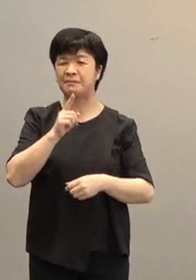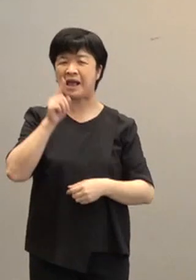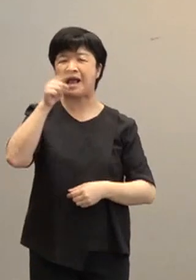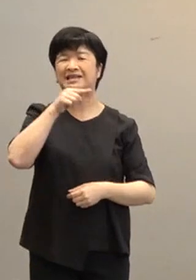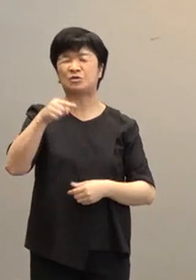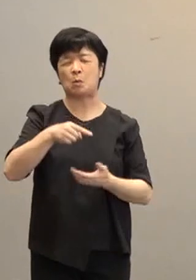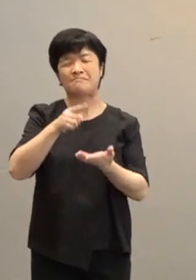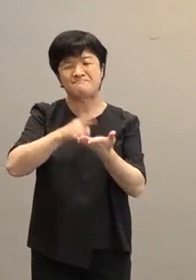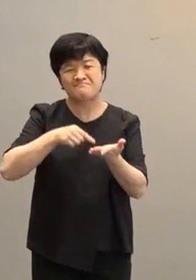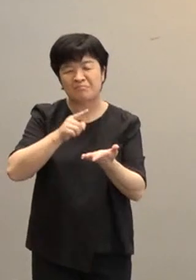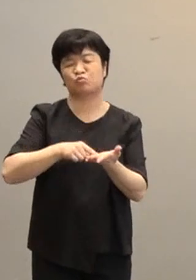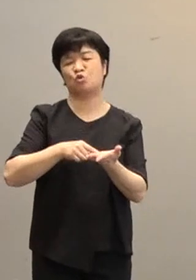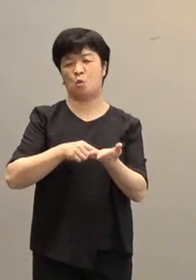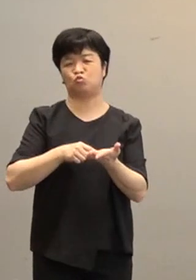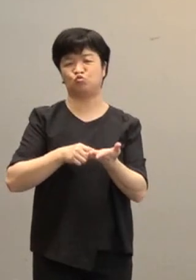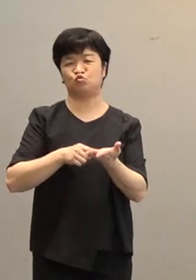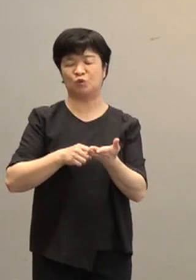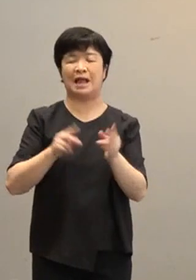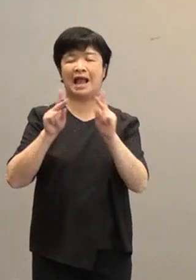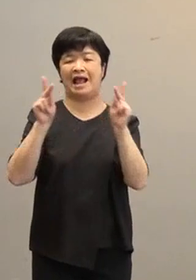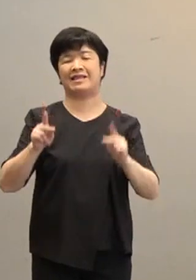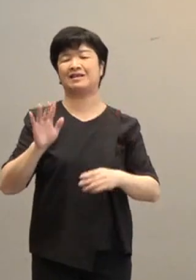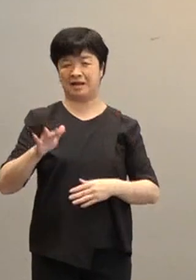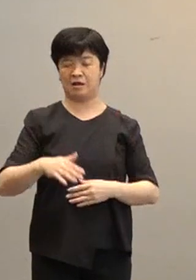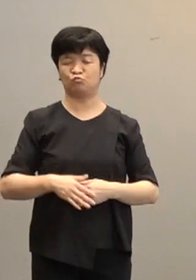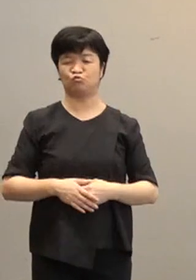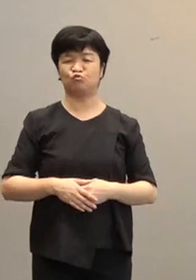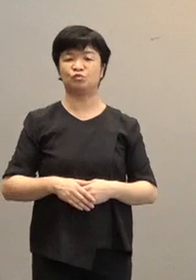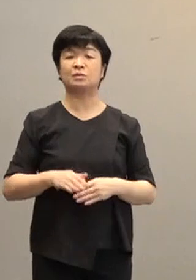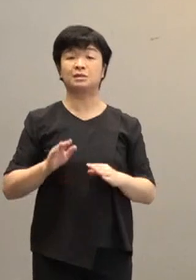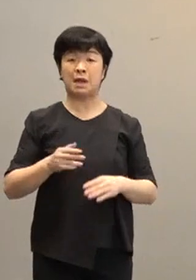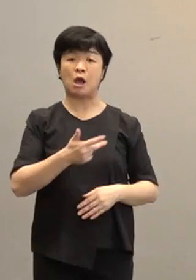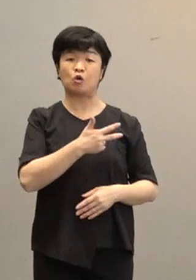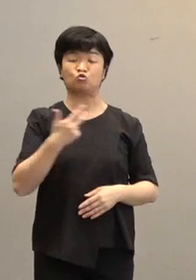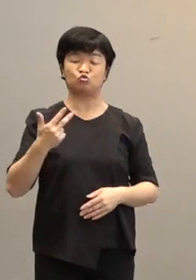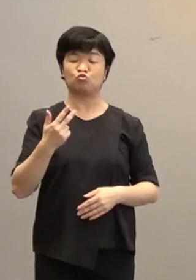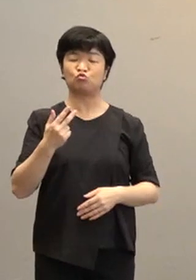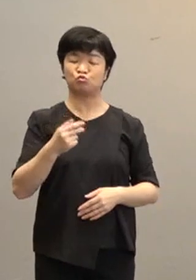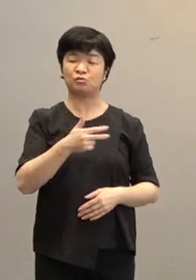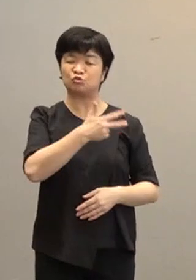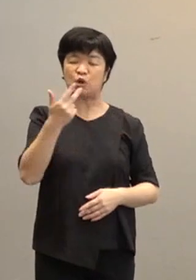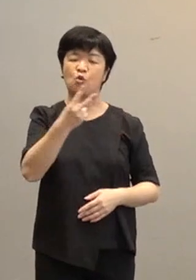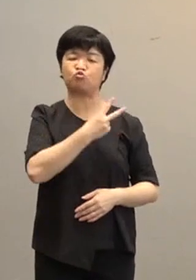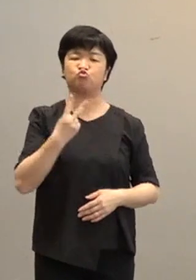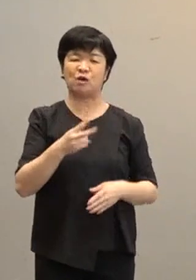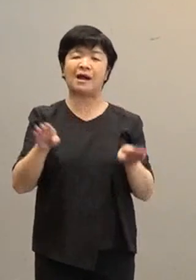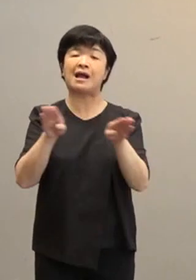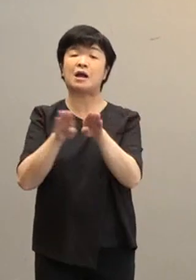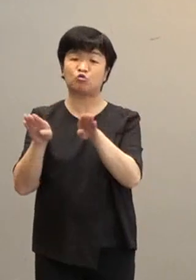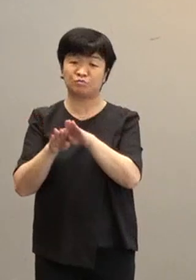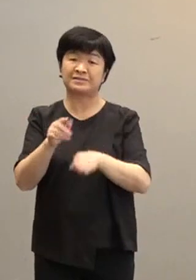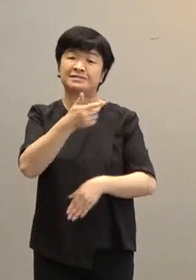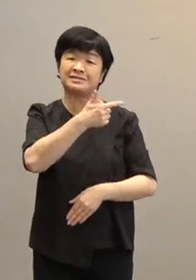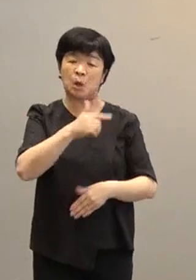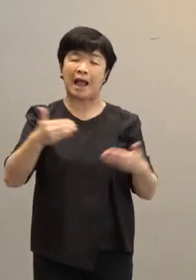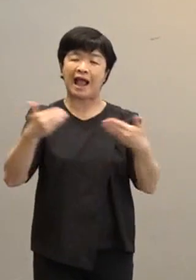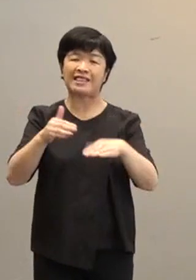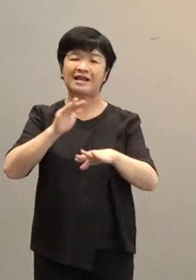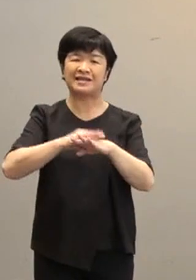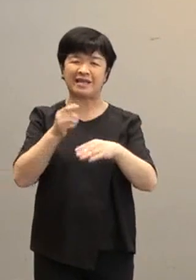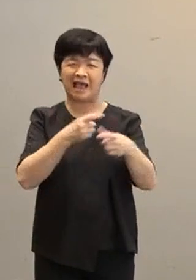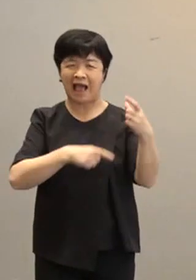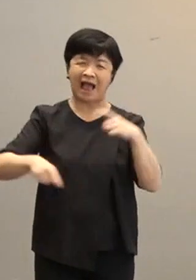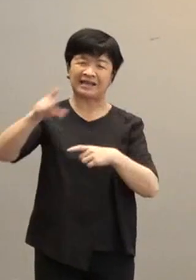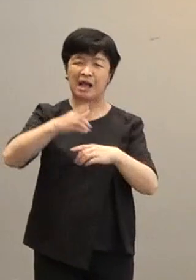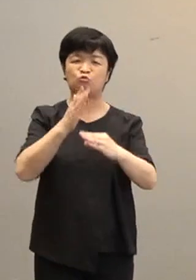題としてあります。で、建設業は今週休2日制であったりだとか、さまざまな働き方改革も行われているところでありますけれ